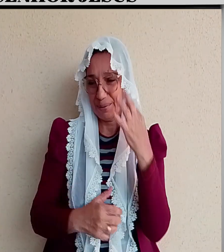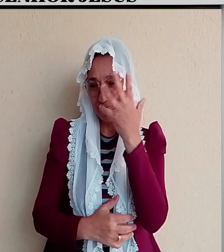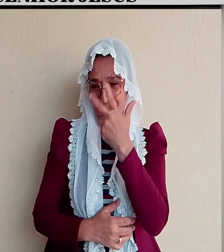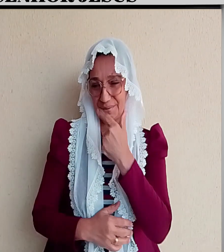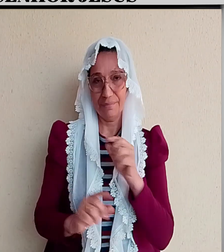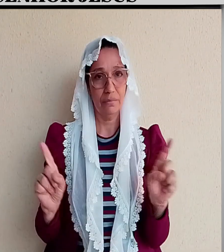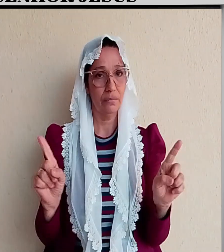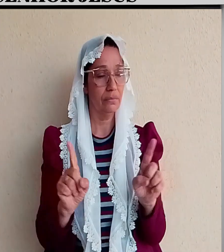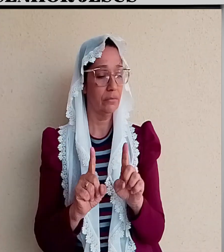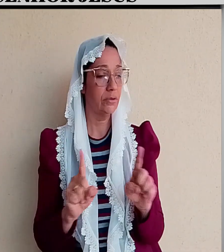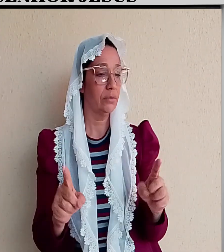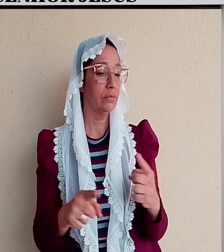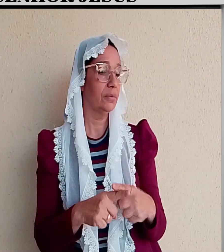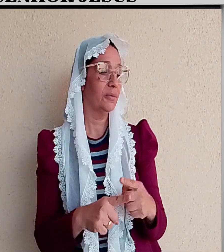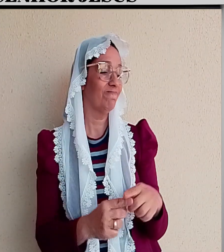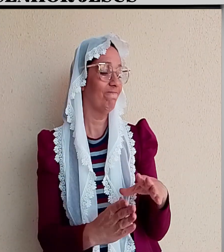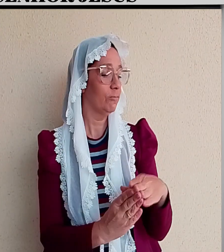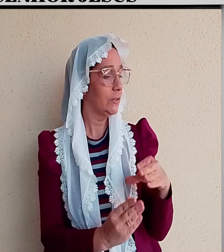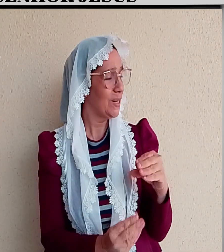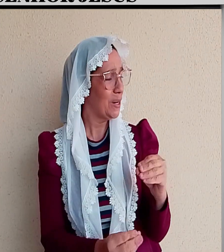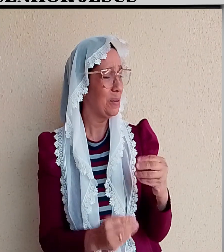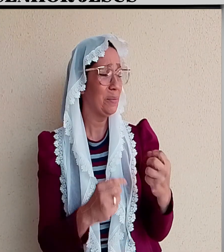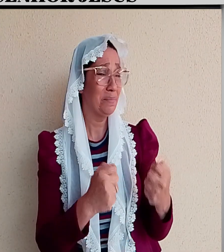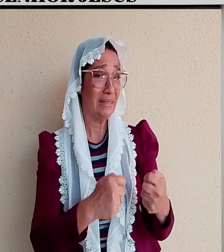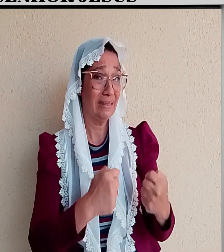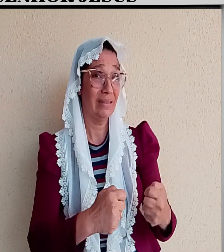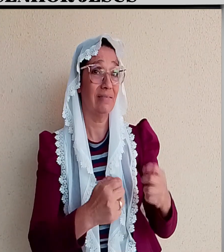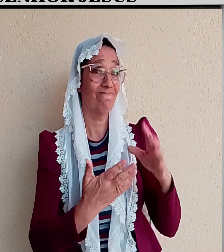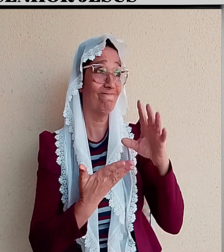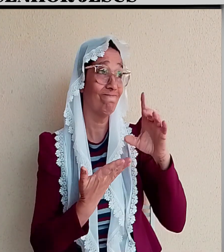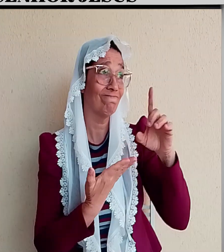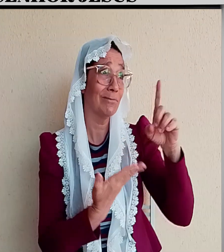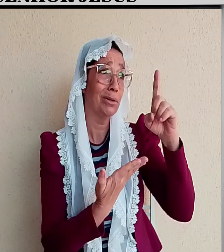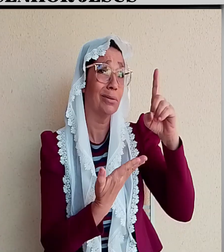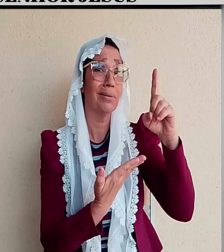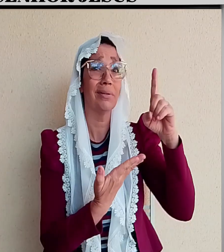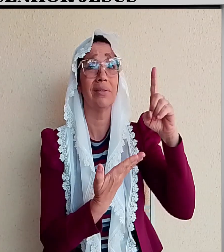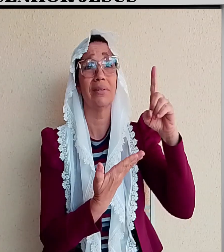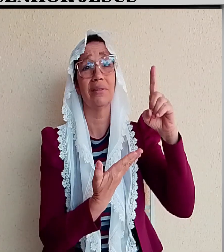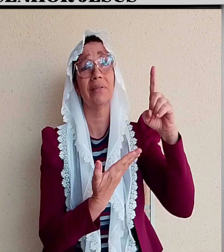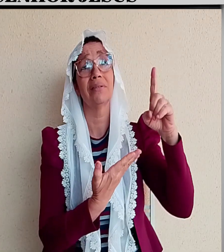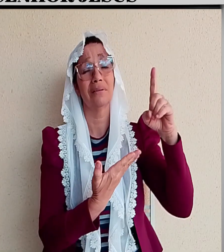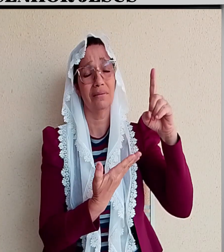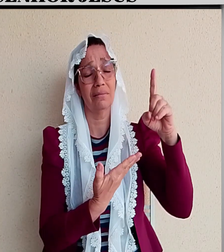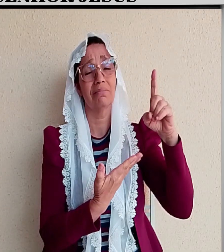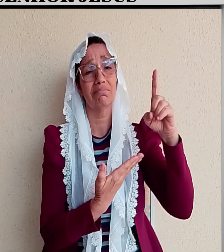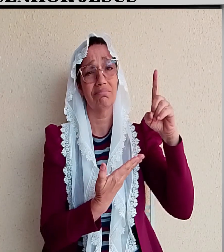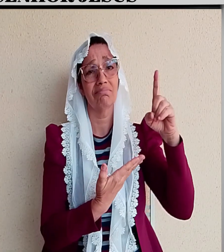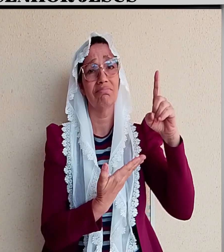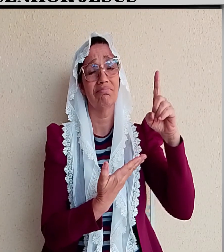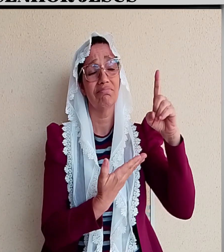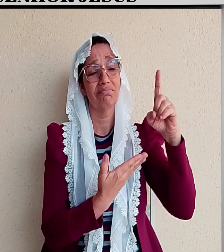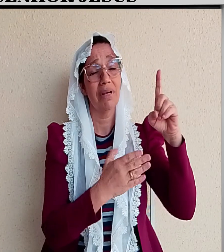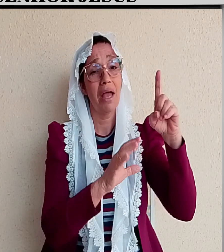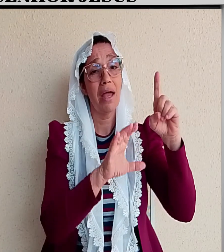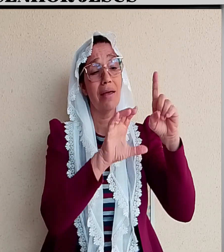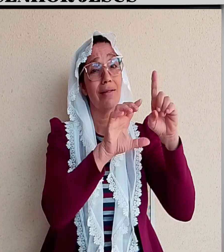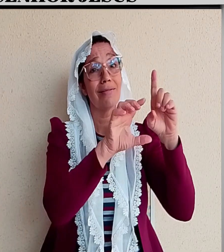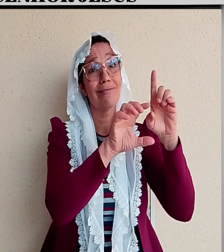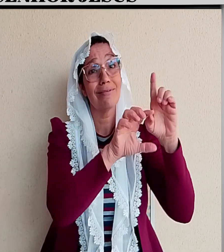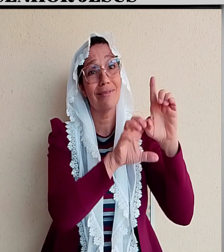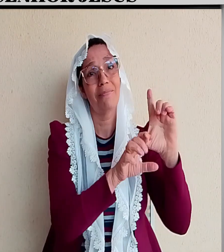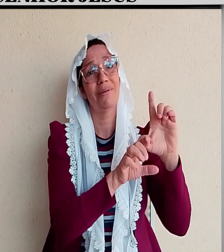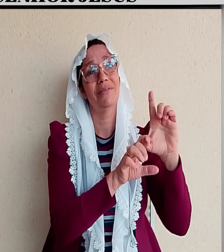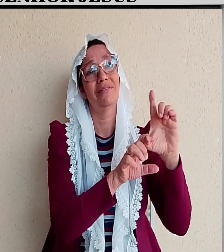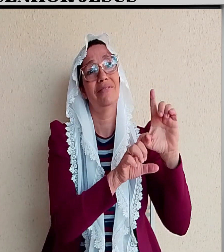Deus. E o Senhor nunca vai deixar um dos seus filhos confundidos, sem pão. Isso nunca